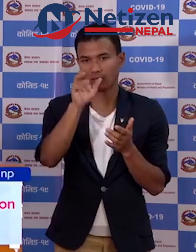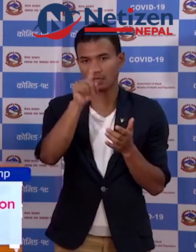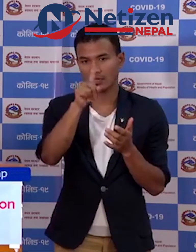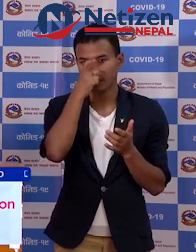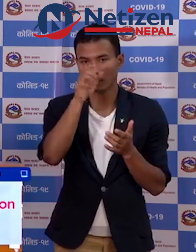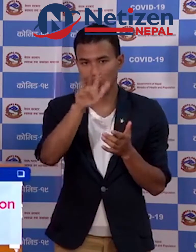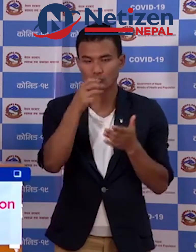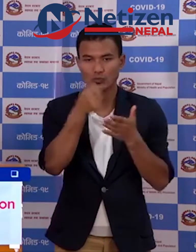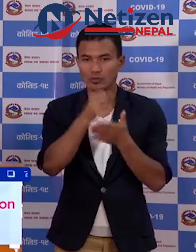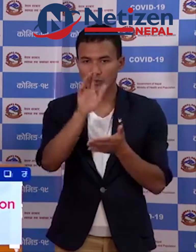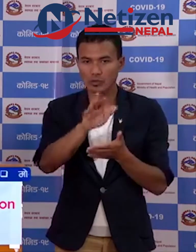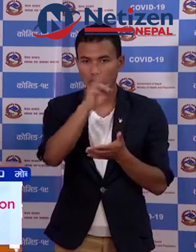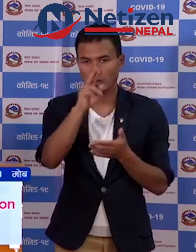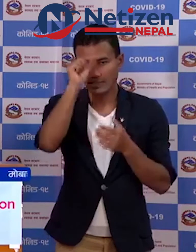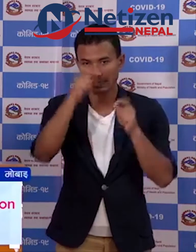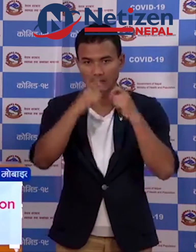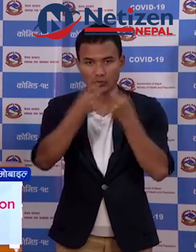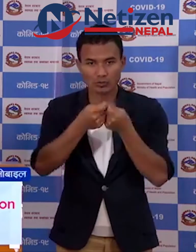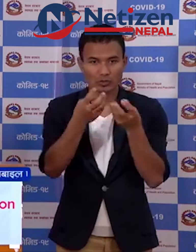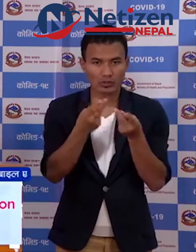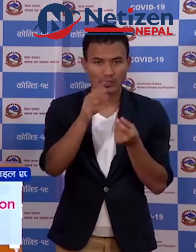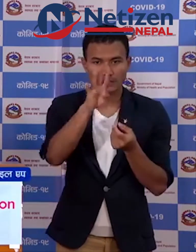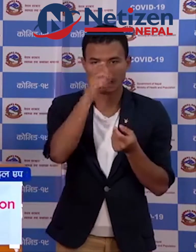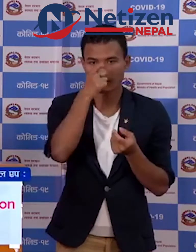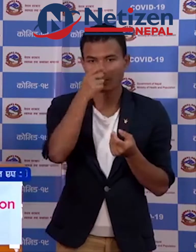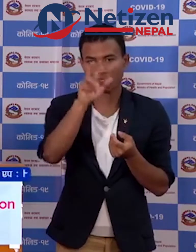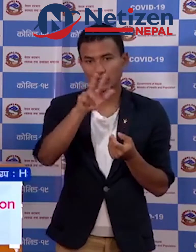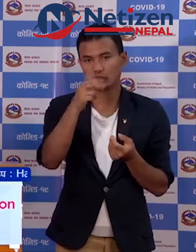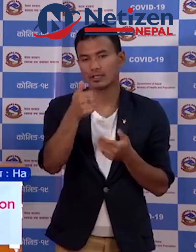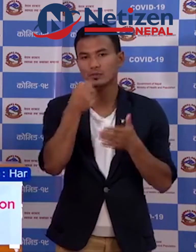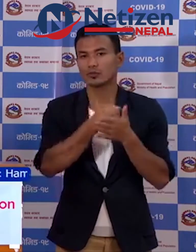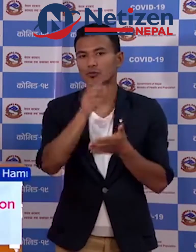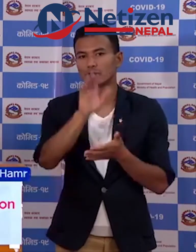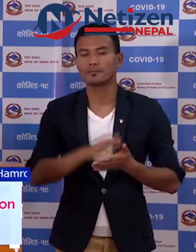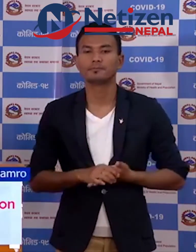63,109 र रेड जोनमा परेकाको संख्या 486 छ।